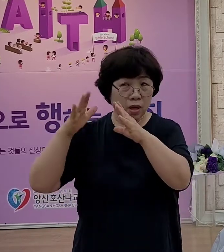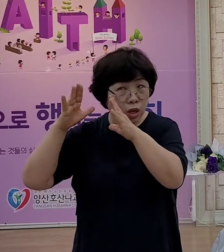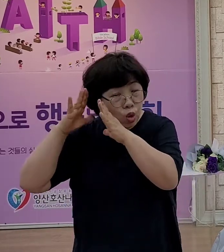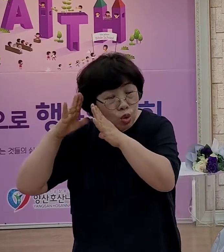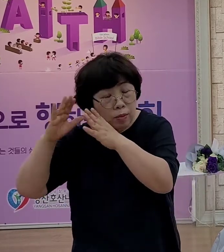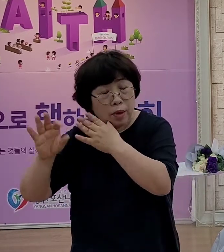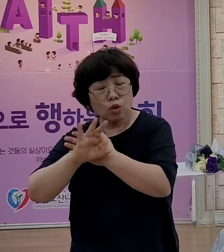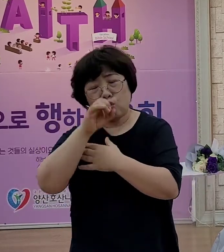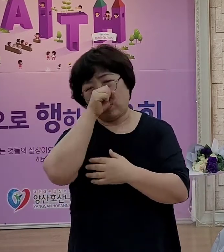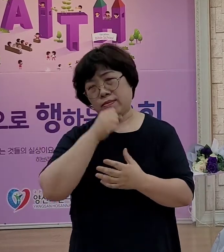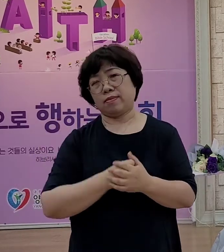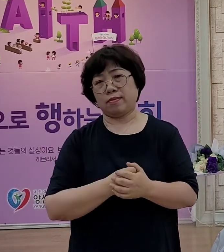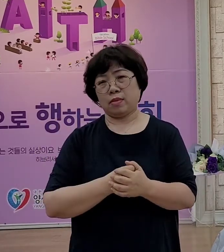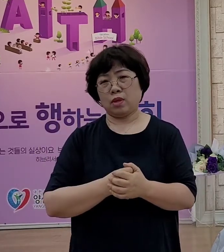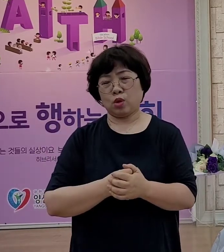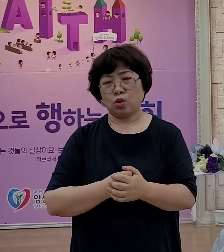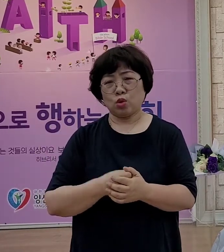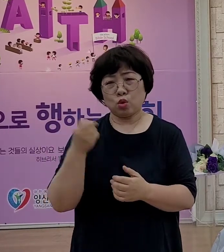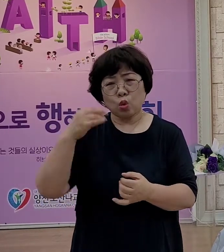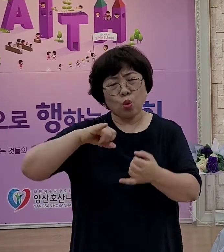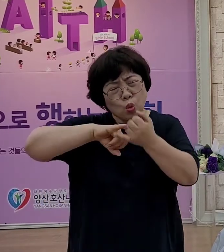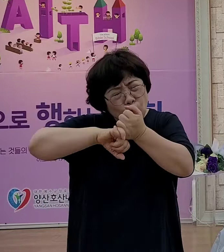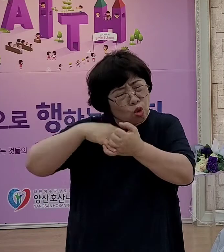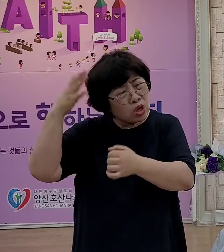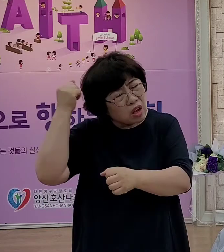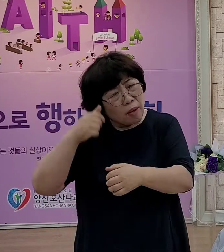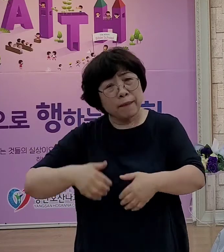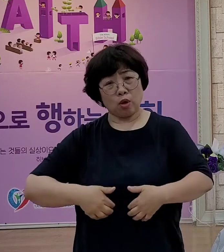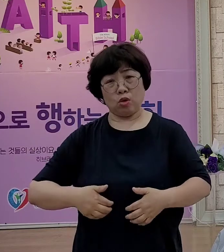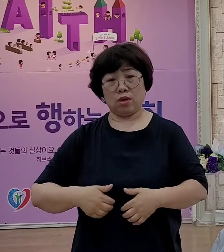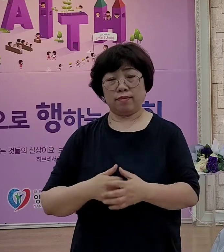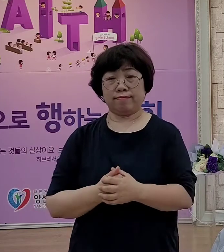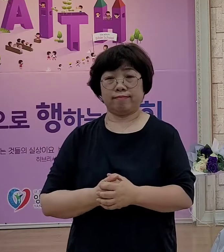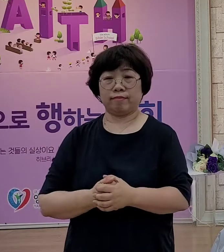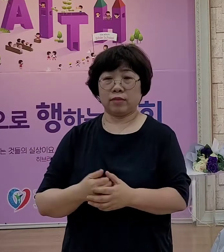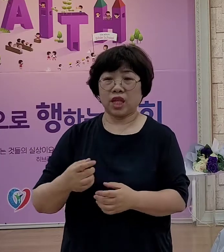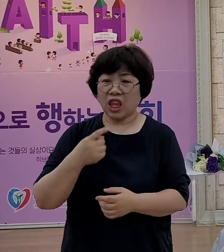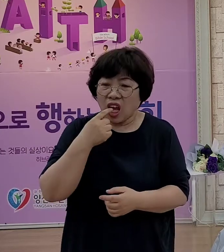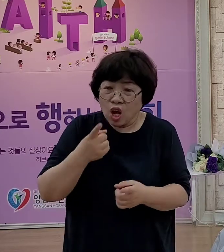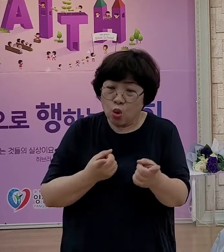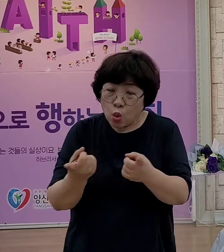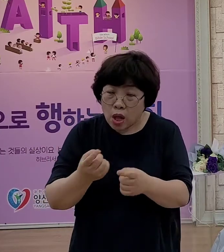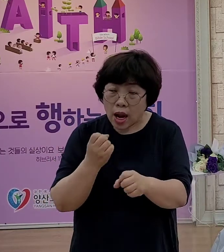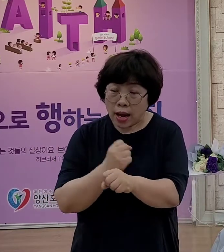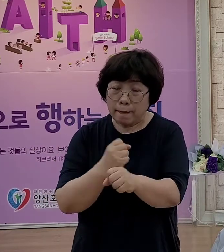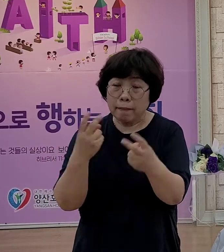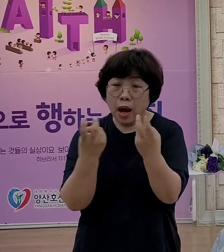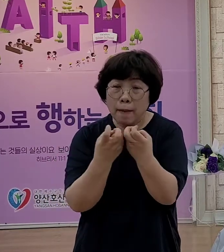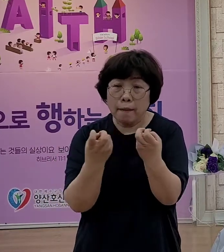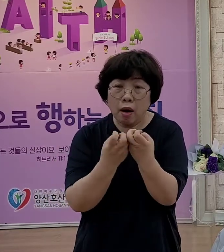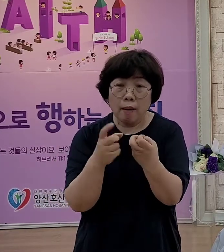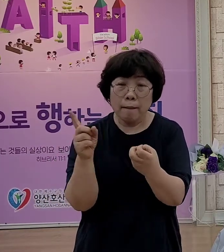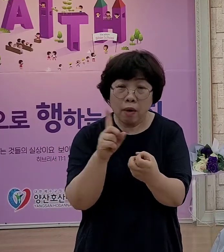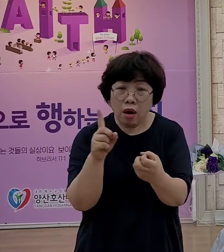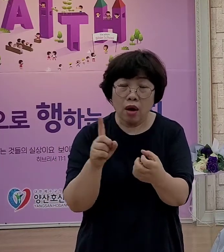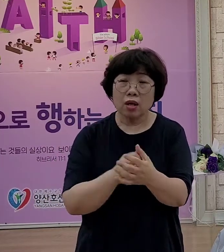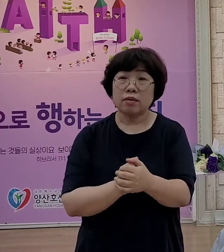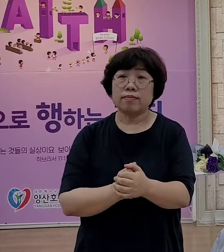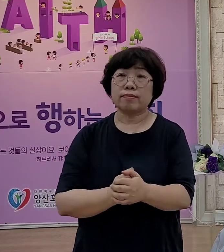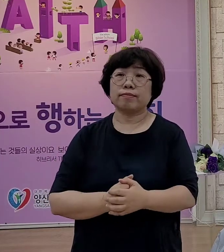기울여 보십시오. 그리고 꼭 명심하셔야 됩니다. 자, 우리가 혀를 길들이기 위해서 어떻게 하면